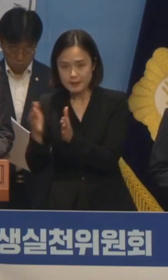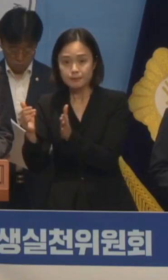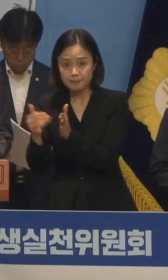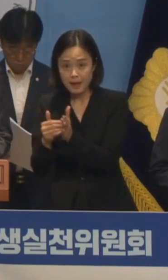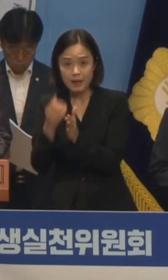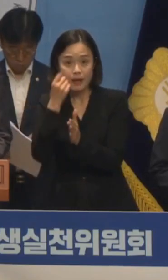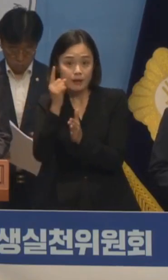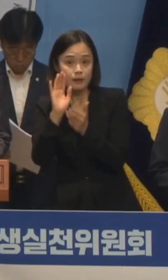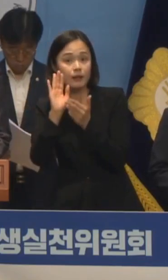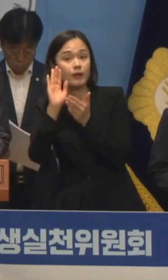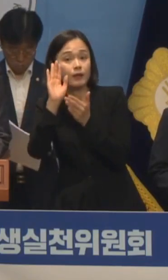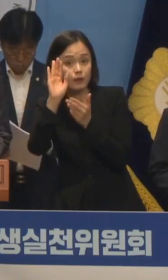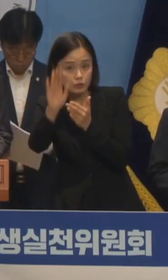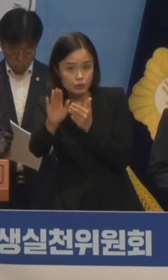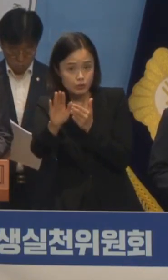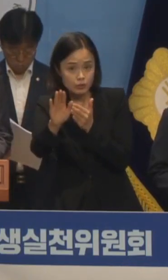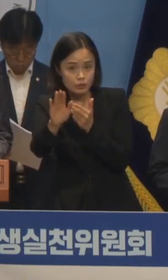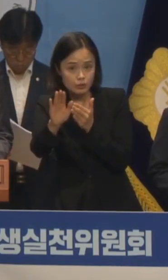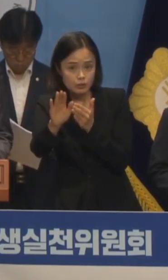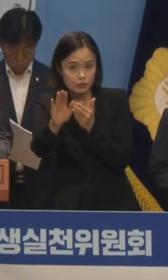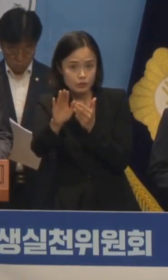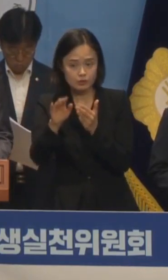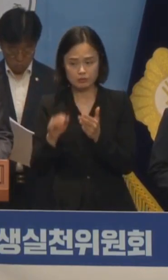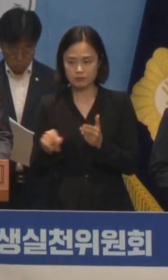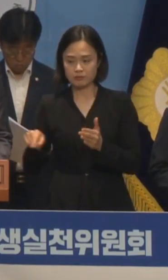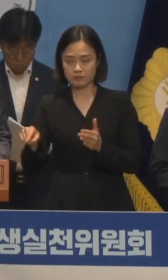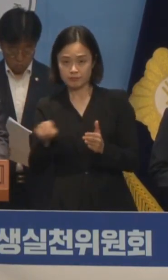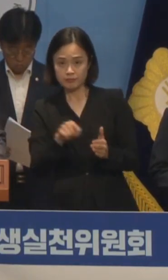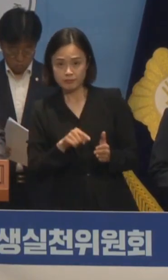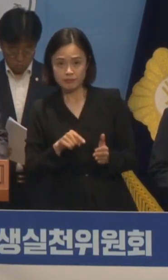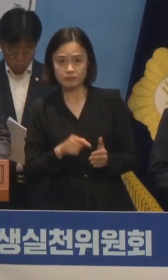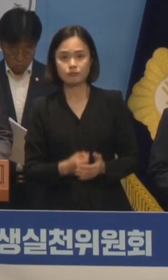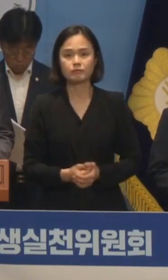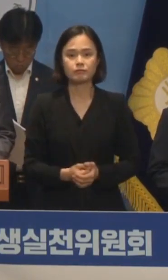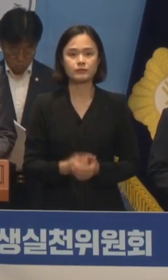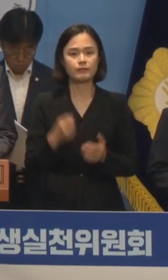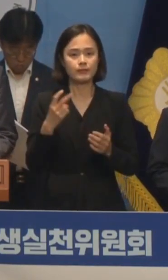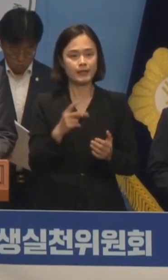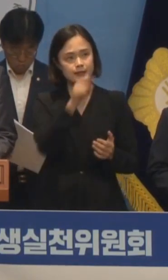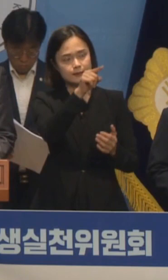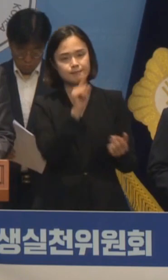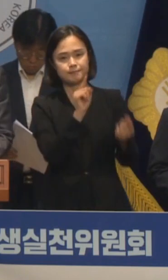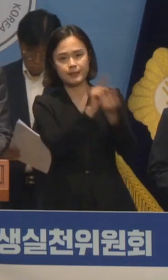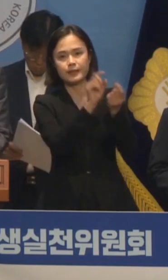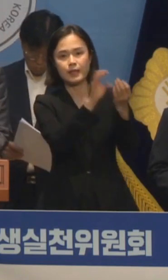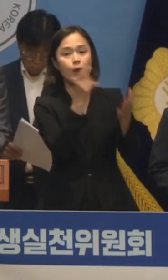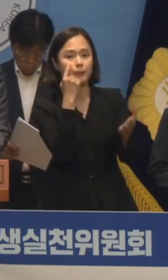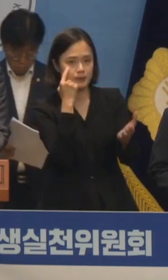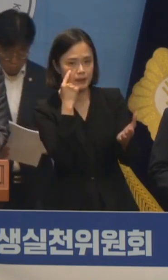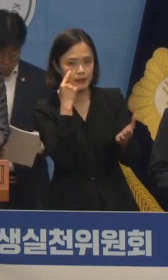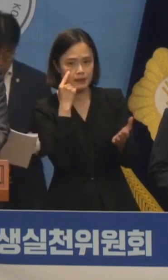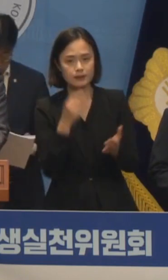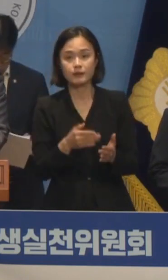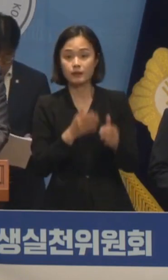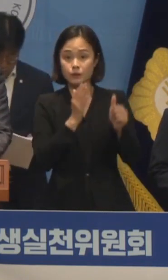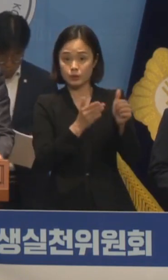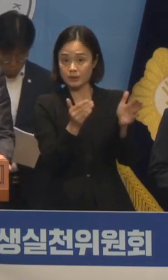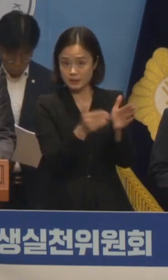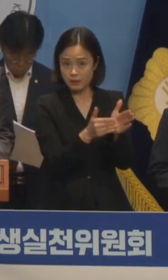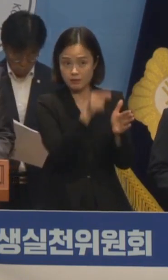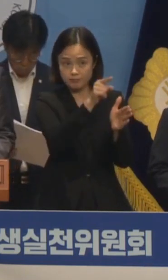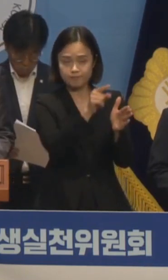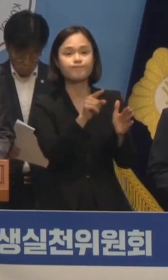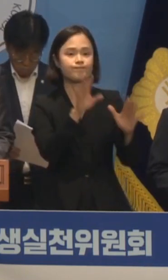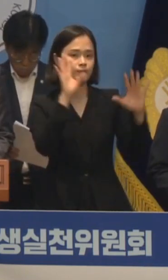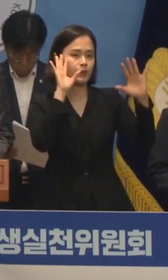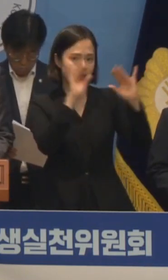후에 다시 그 의원단들과의 면담을 하자고 그렇게 요청을 했고 사장단 측에서도 그렇게 하겠다라고